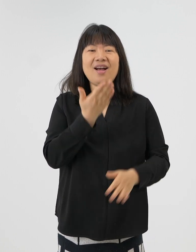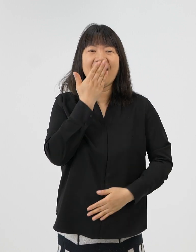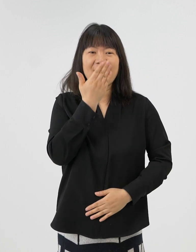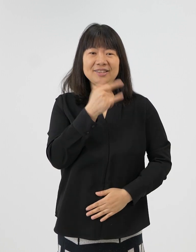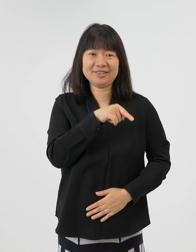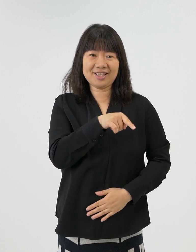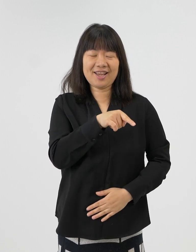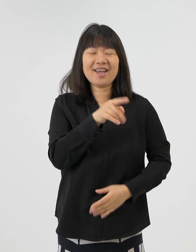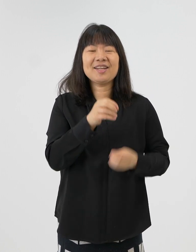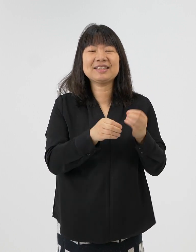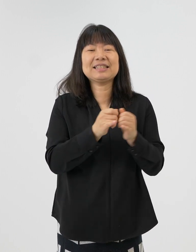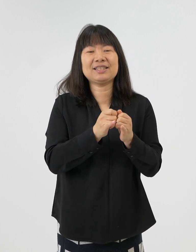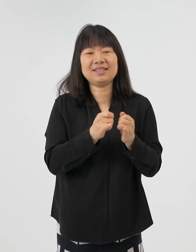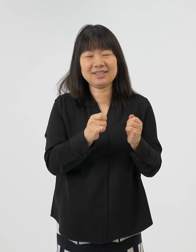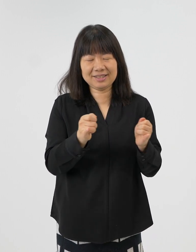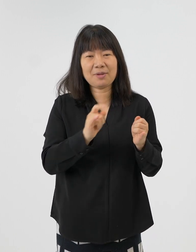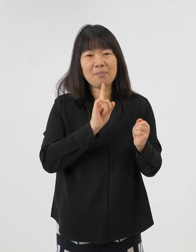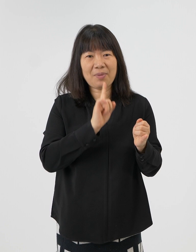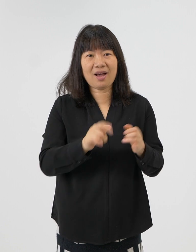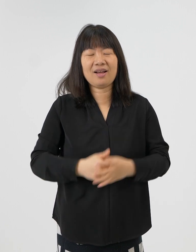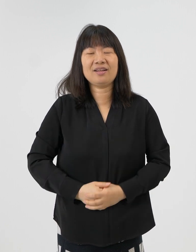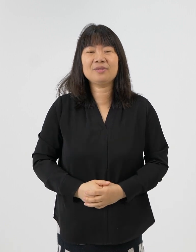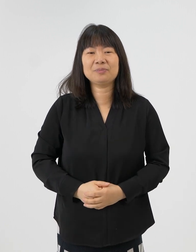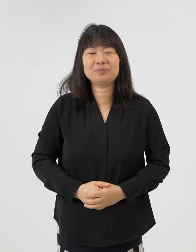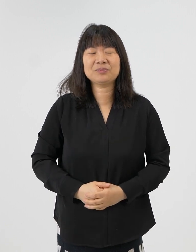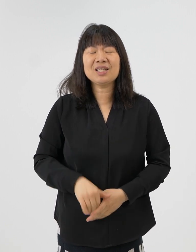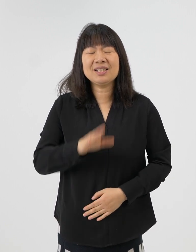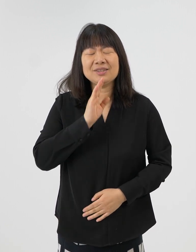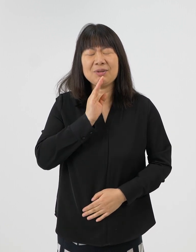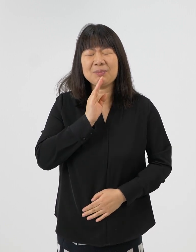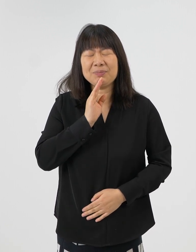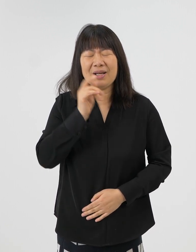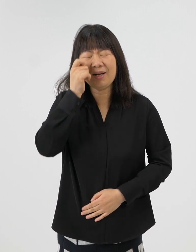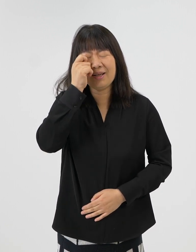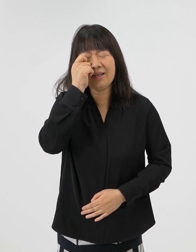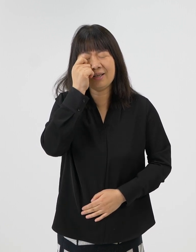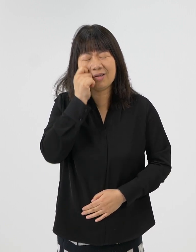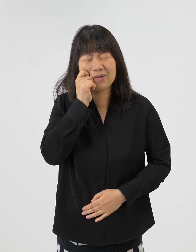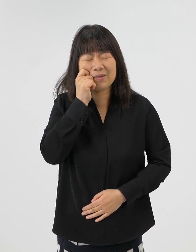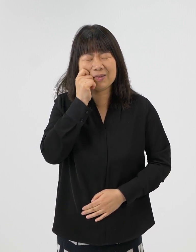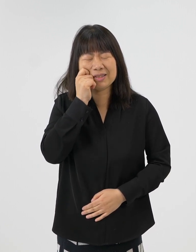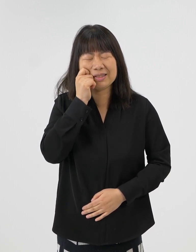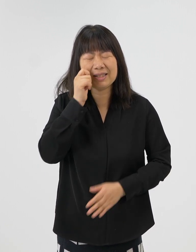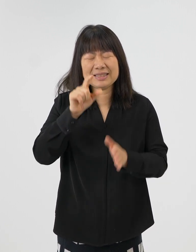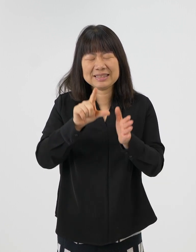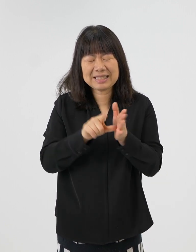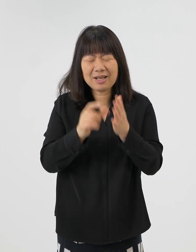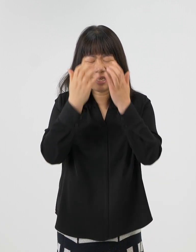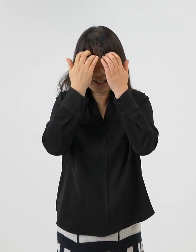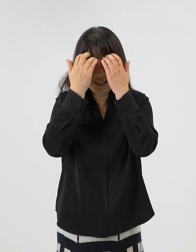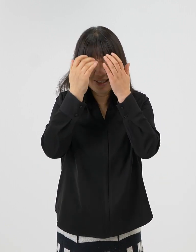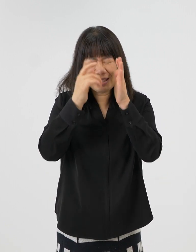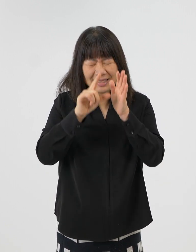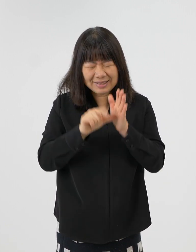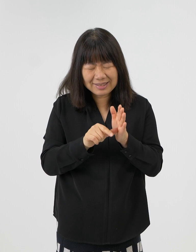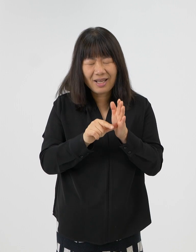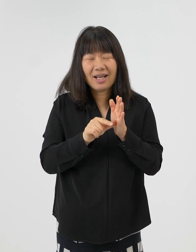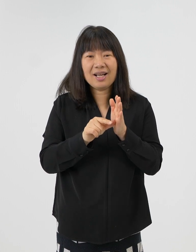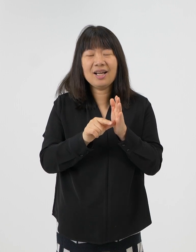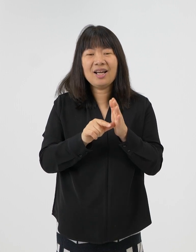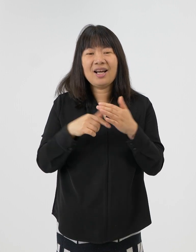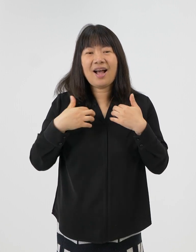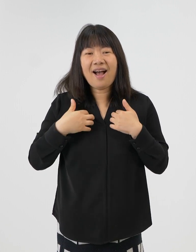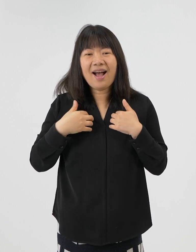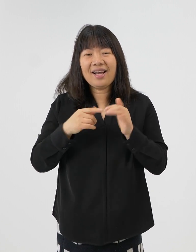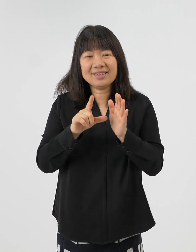시인이 온다라는 말은 그 수많았던 눈물겨웠던 시간들을 한 문장으로 때로는 한 언어로